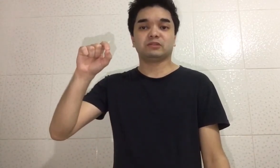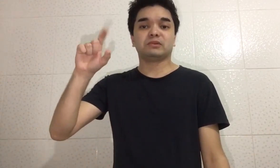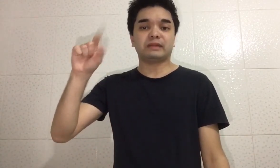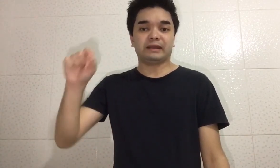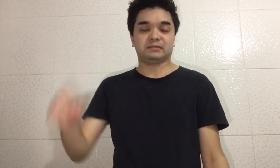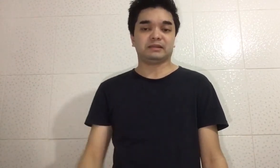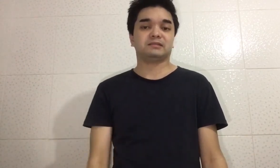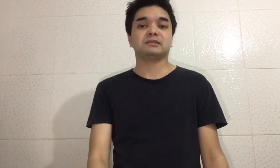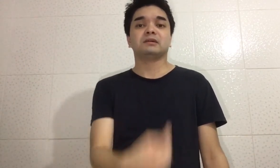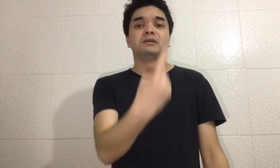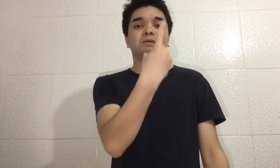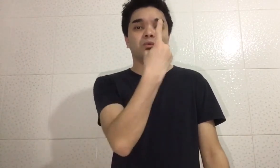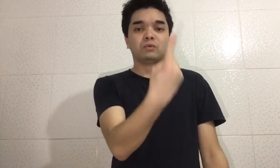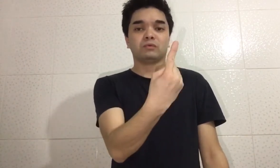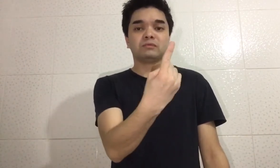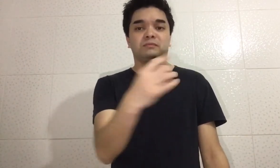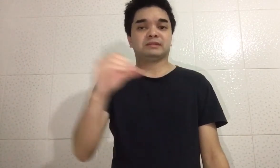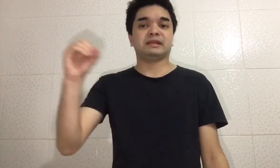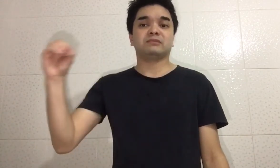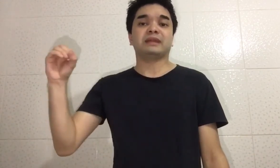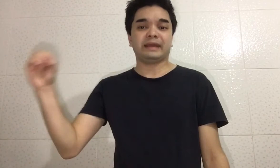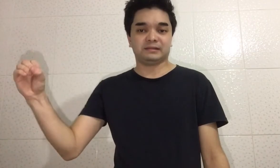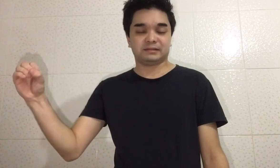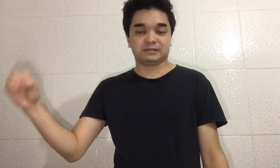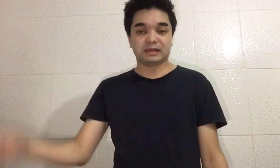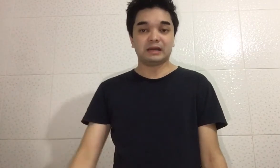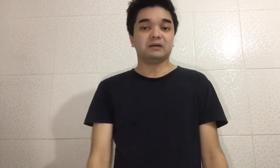número 10. Mas 1 mais 0, 10.